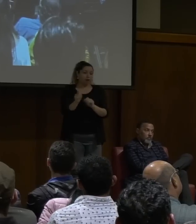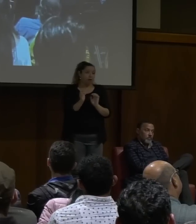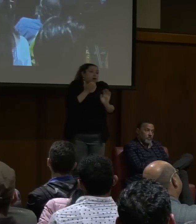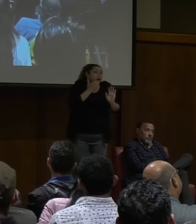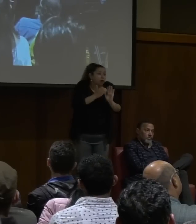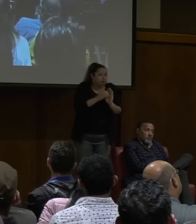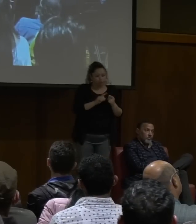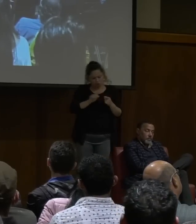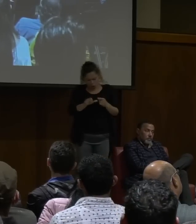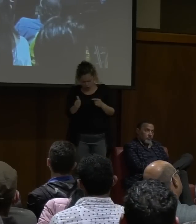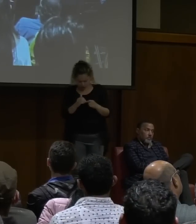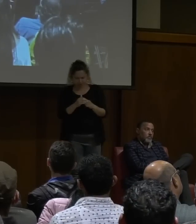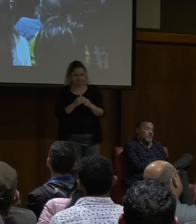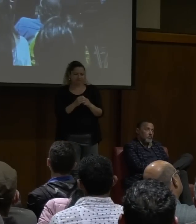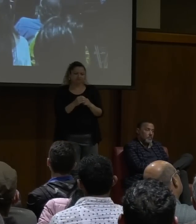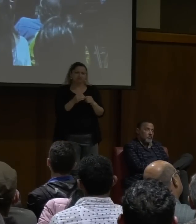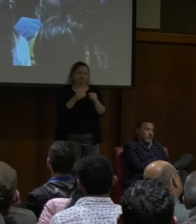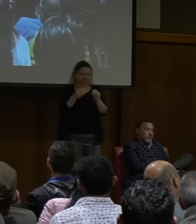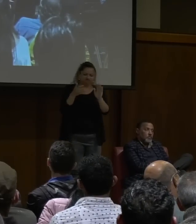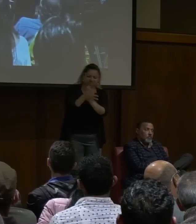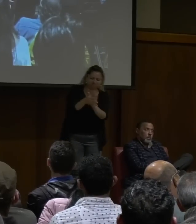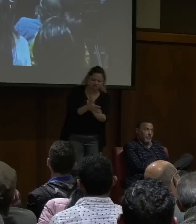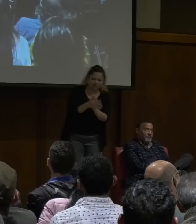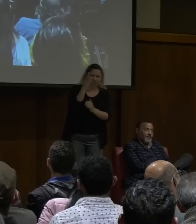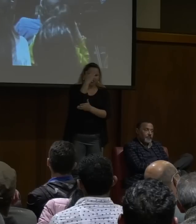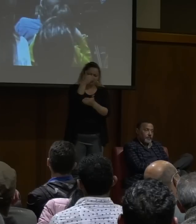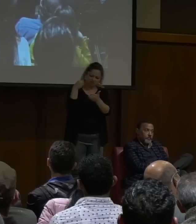El Testamento, Lorenzo Morales.